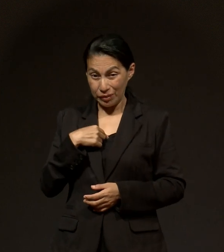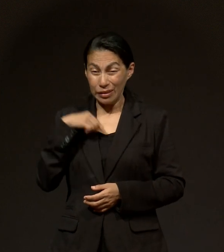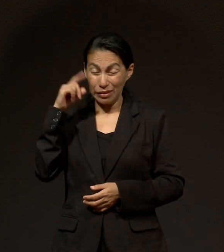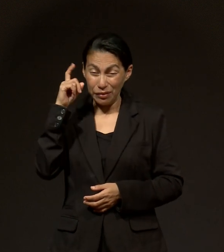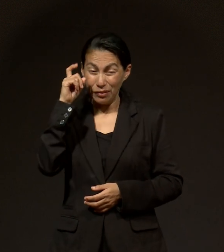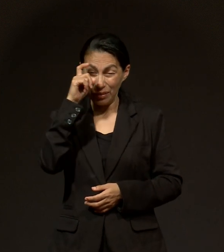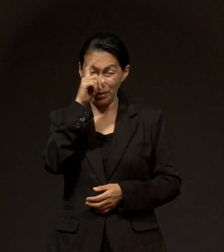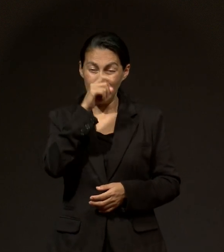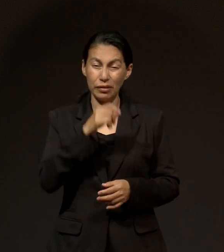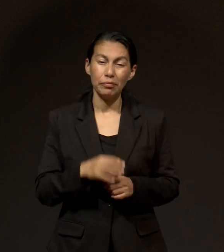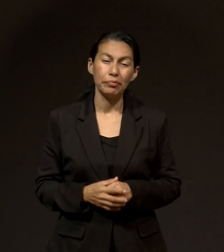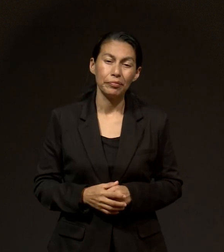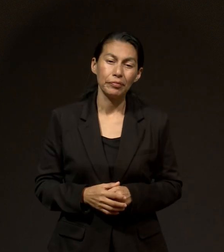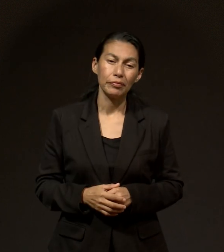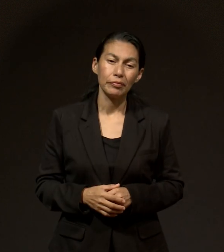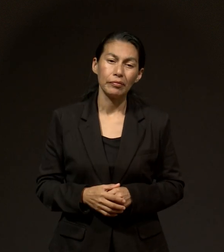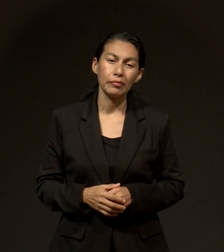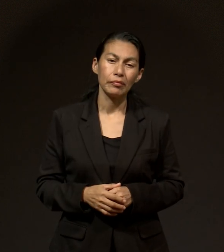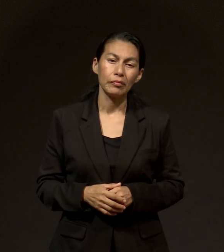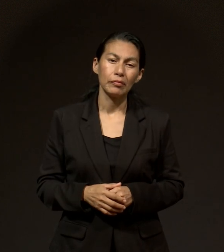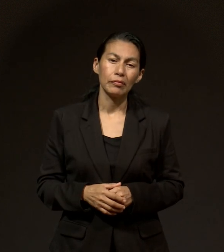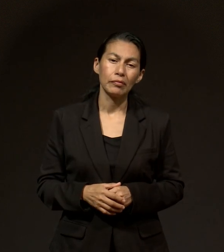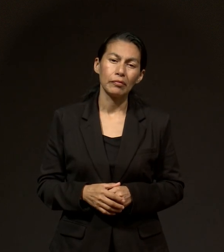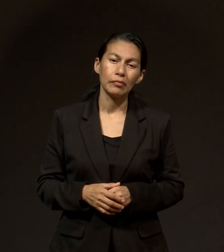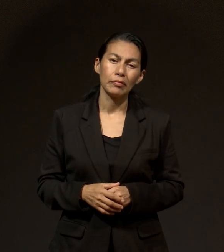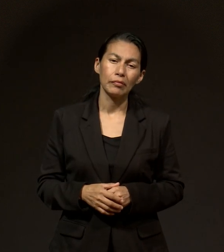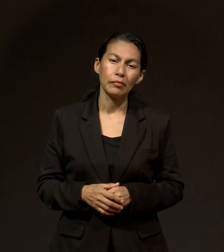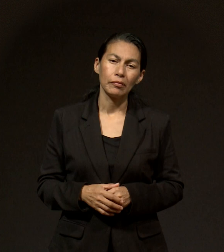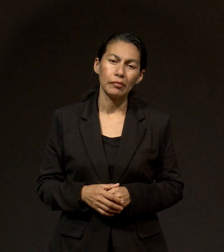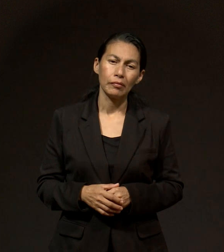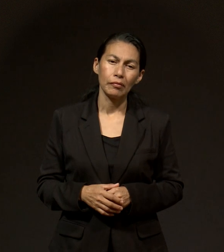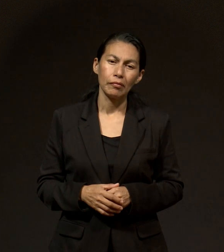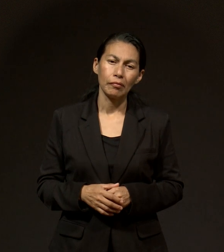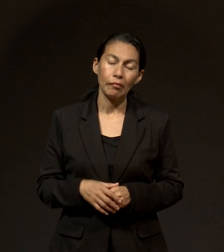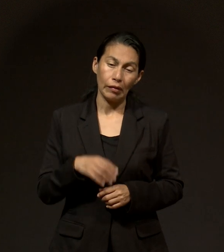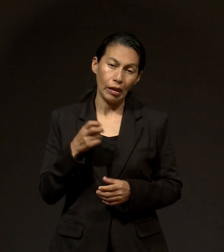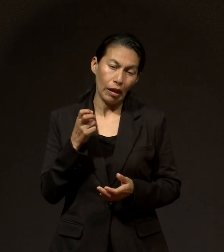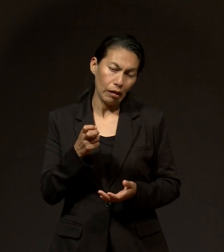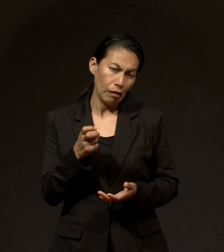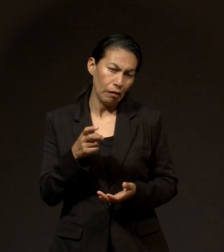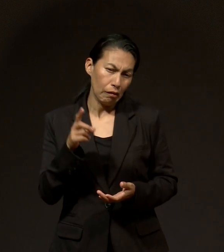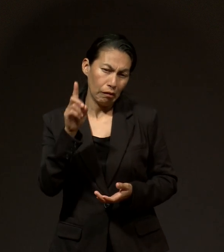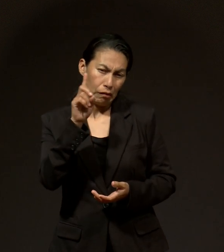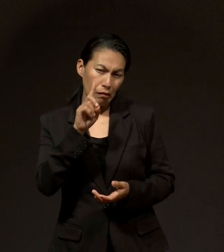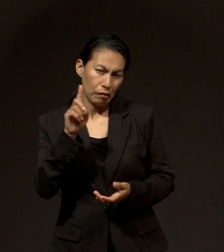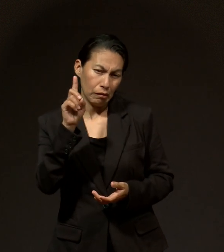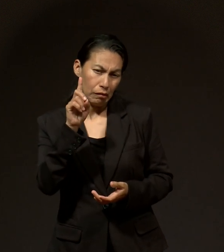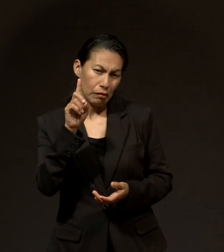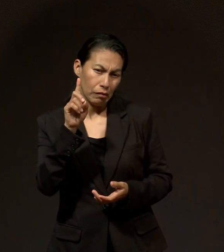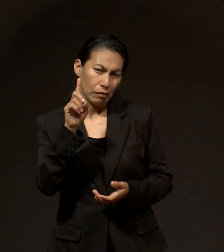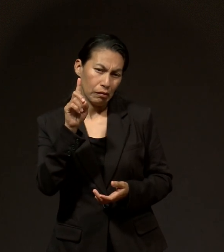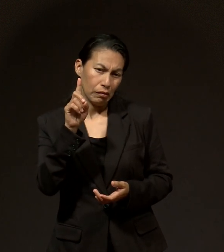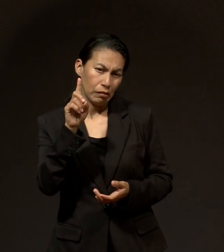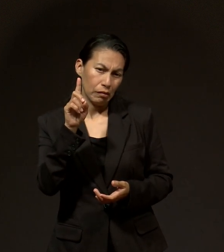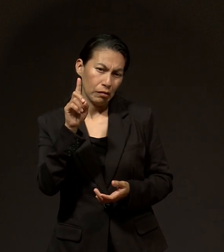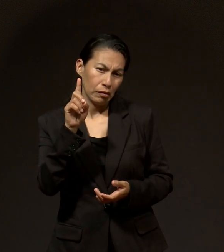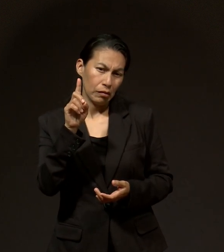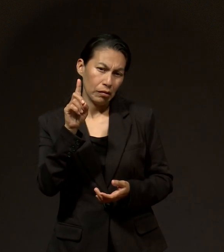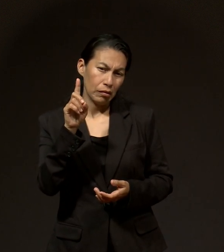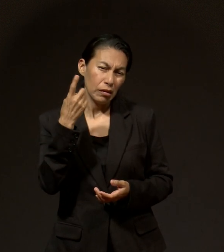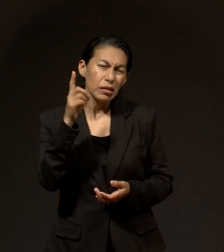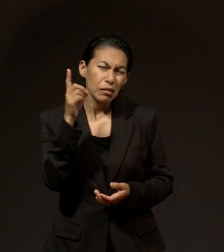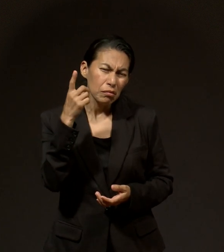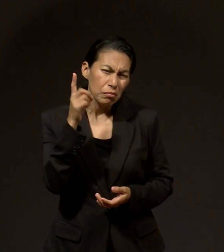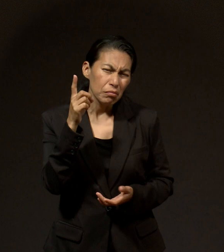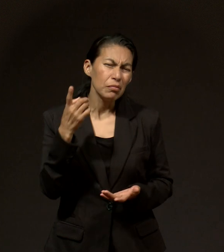muy difícil, fue muy difícil. Y en ese entonces, pues, ya, ya, ya es diciembre. Yo ya no sabía qué hacer,